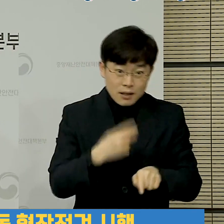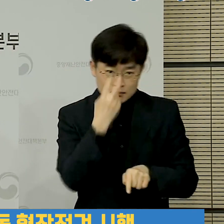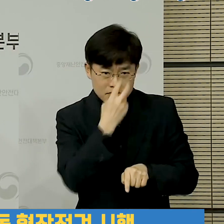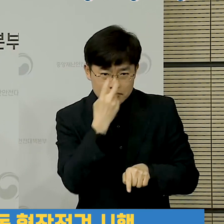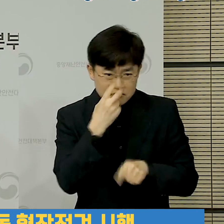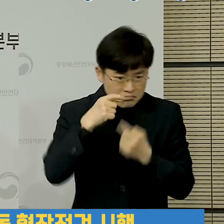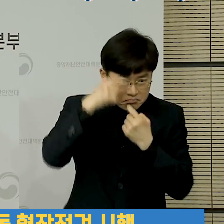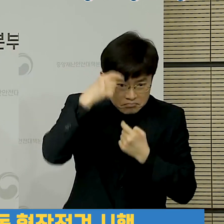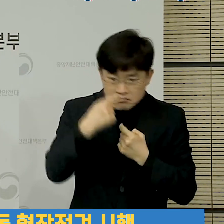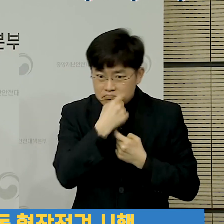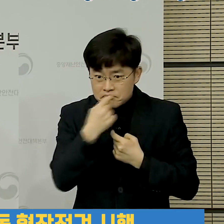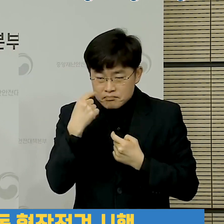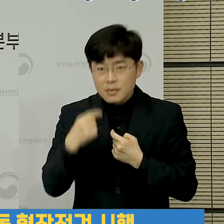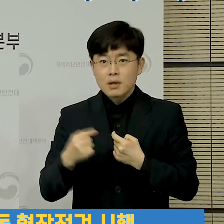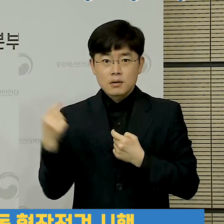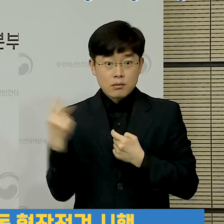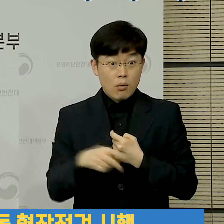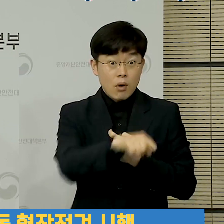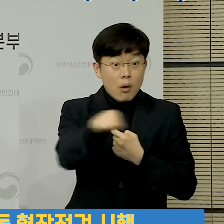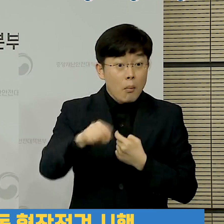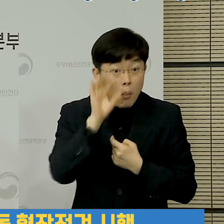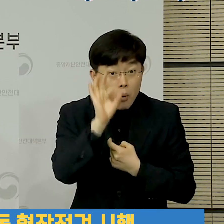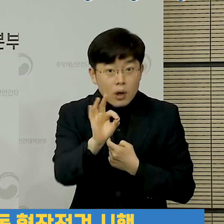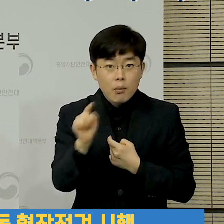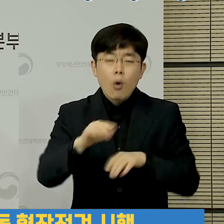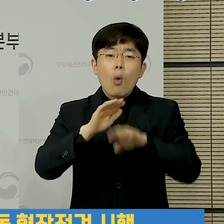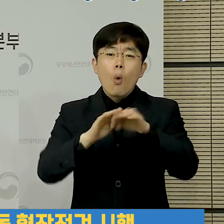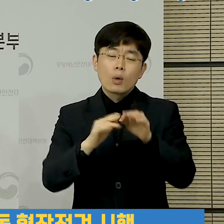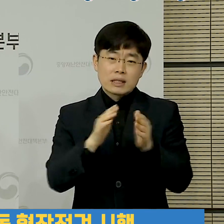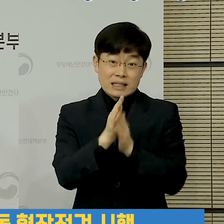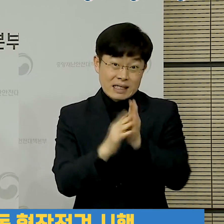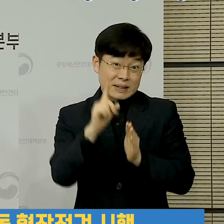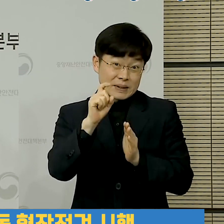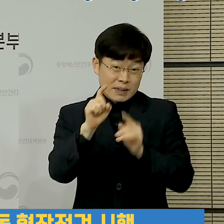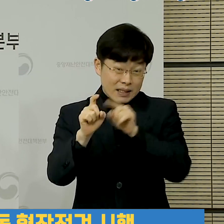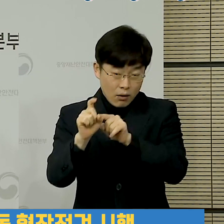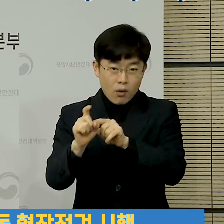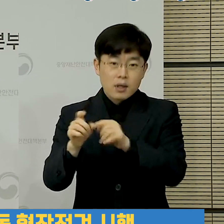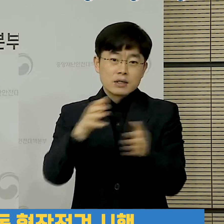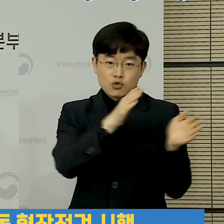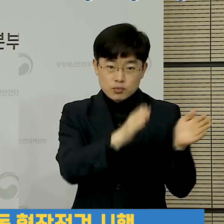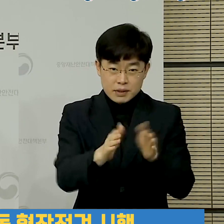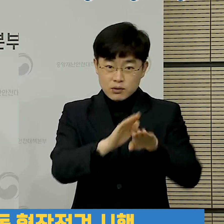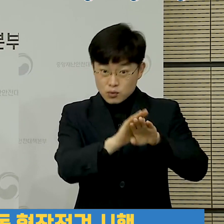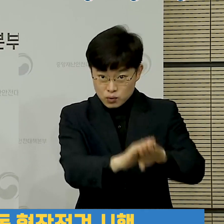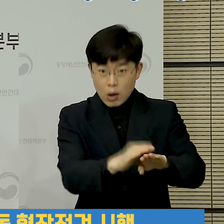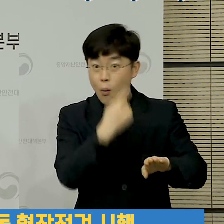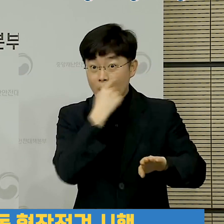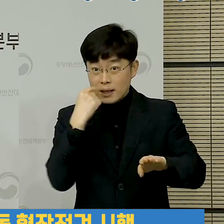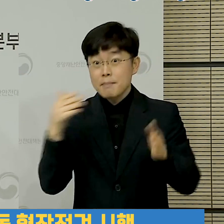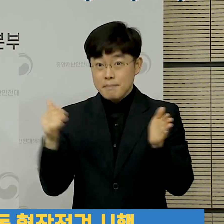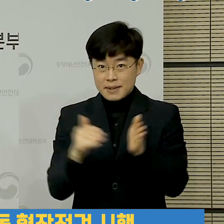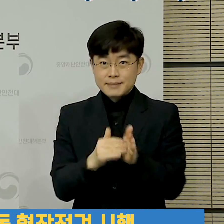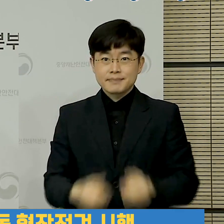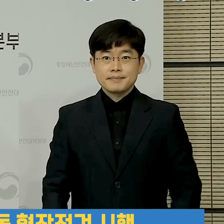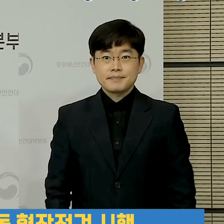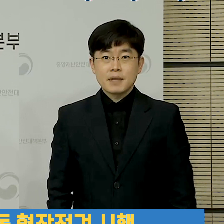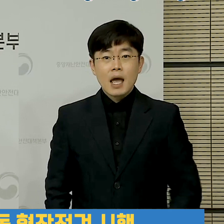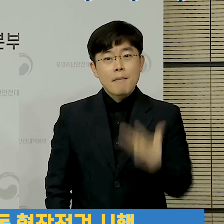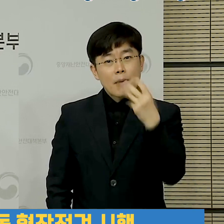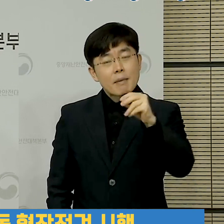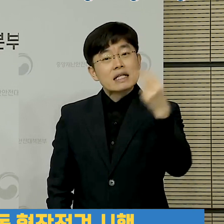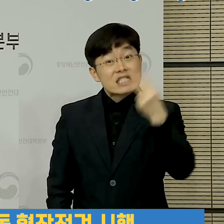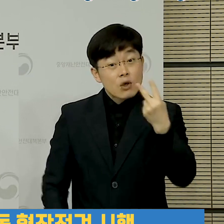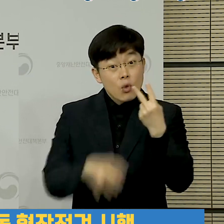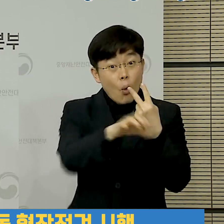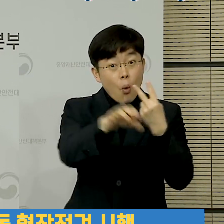실시하고 있으며 대부분의 시설이 손소독제 비치 등의 준수사항을 이행하고 있는 것으로 확인하였습니다. 약 8만 2천